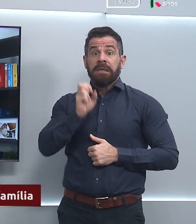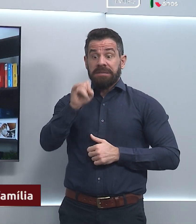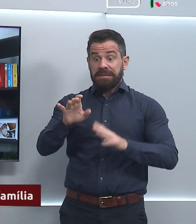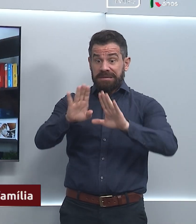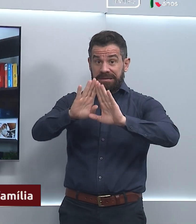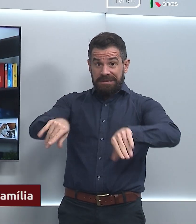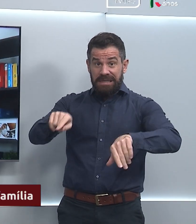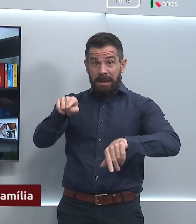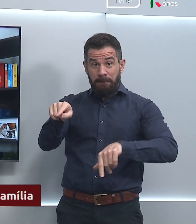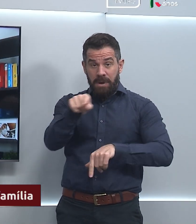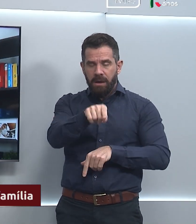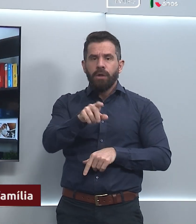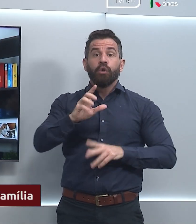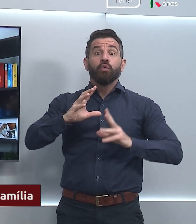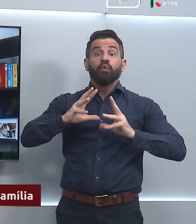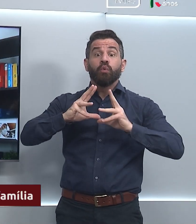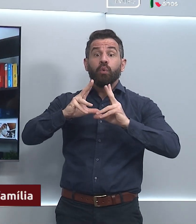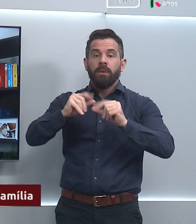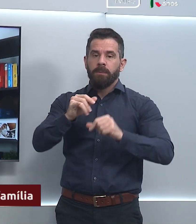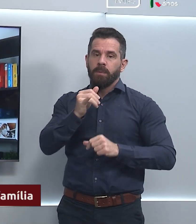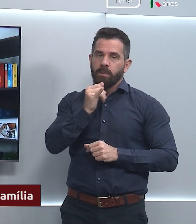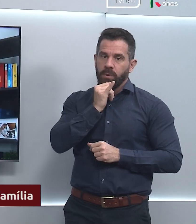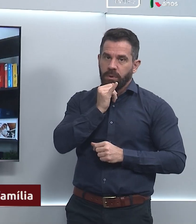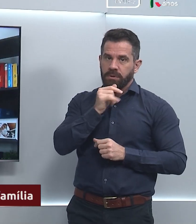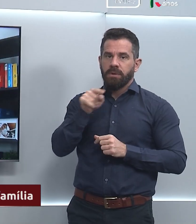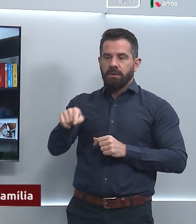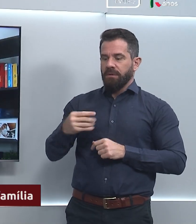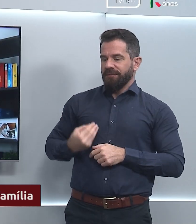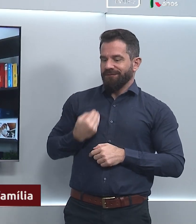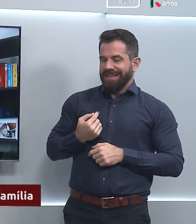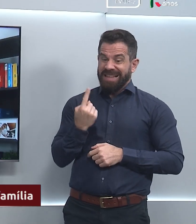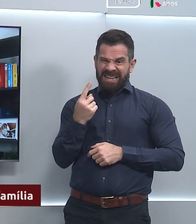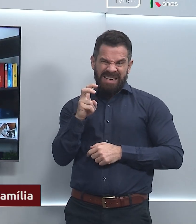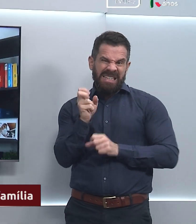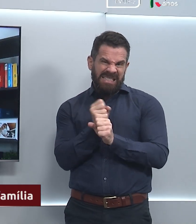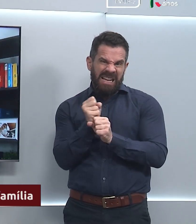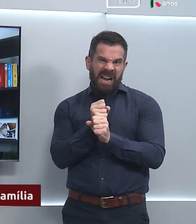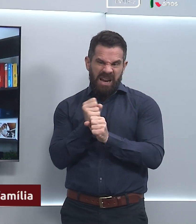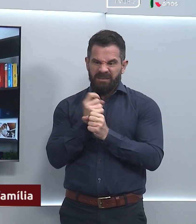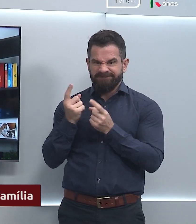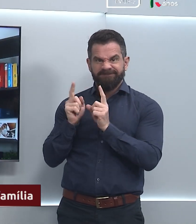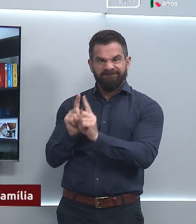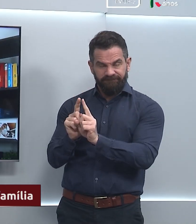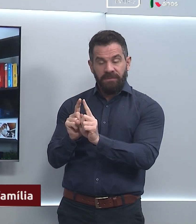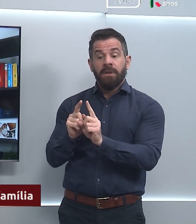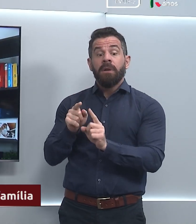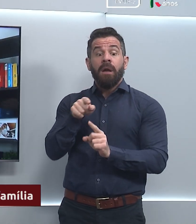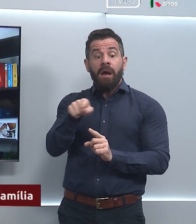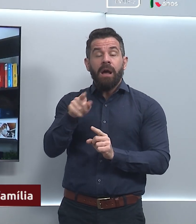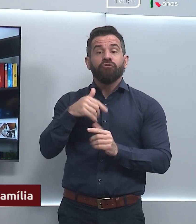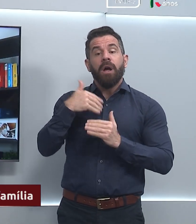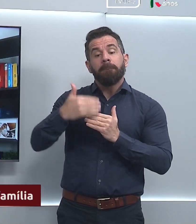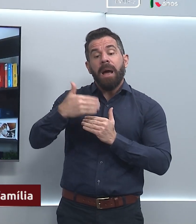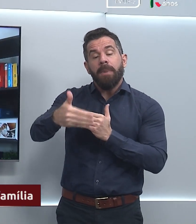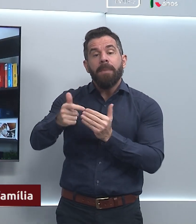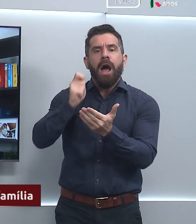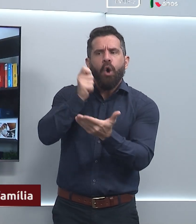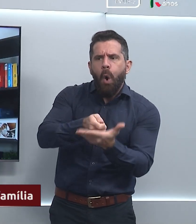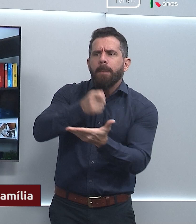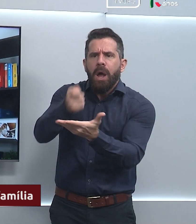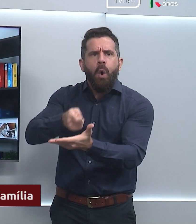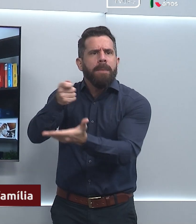separação, todos os bens que foram adquiridos no decorrer daquela relação, eles terá que ser dividido meio a meio para cada